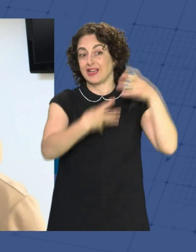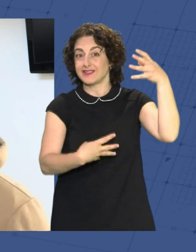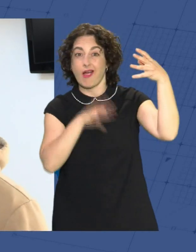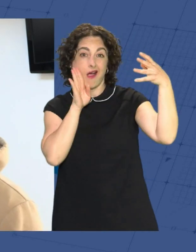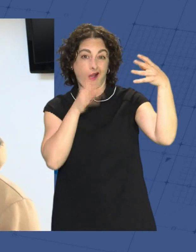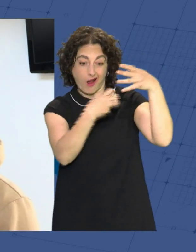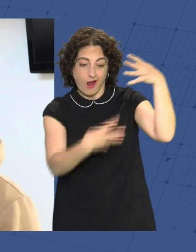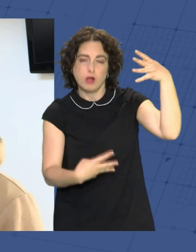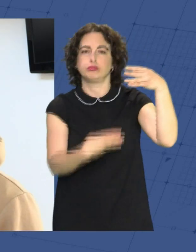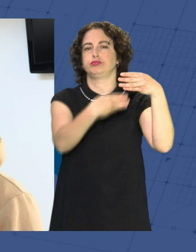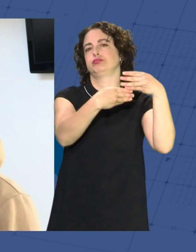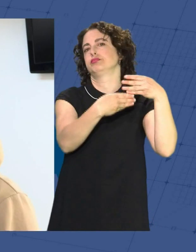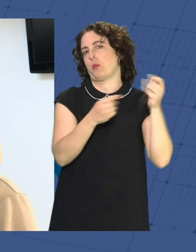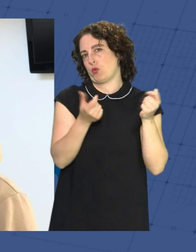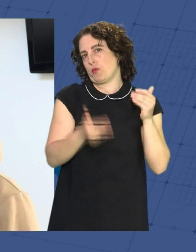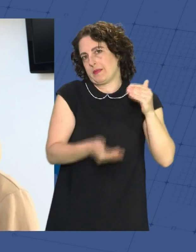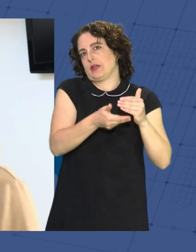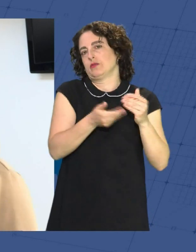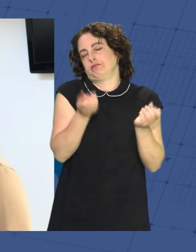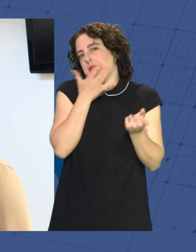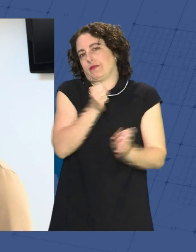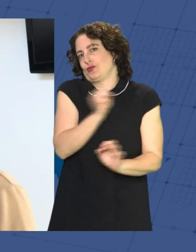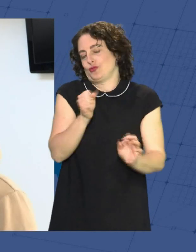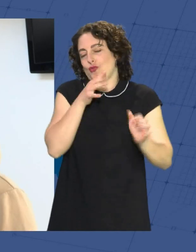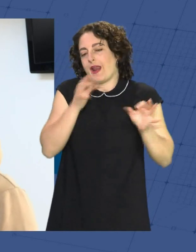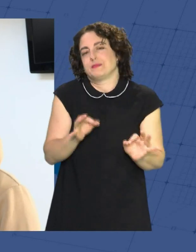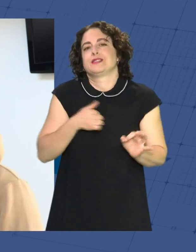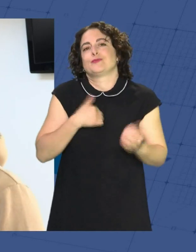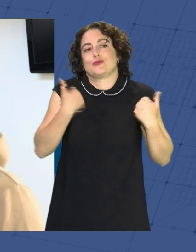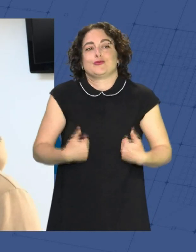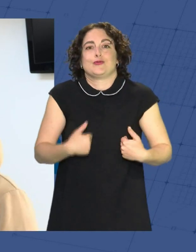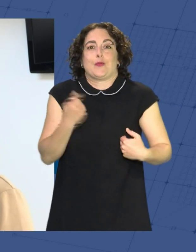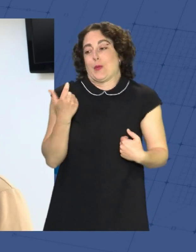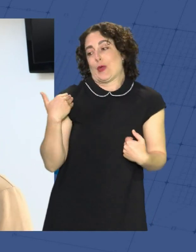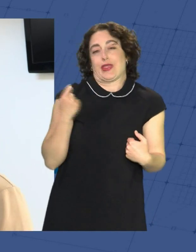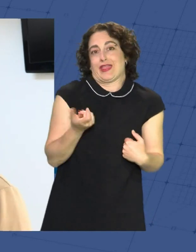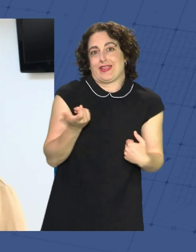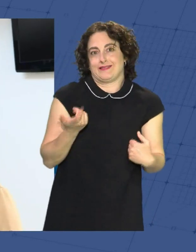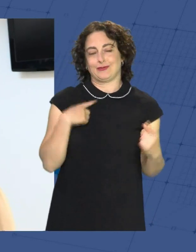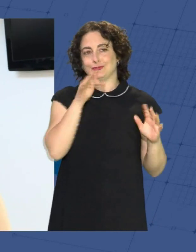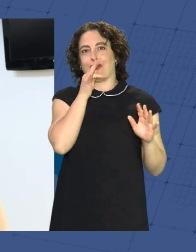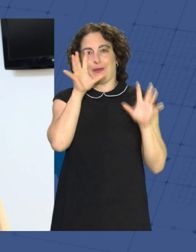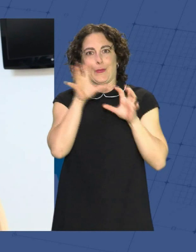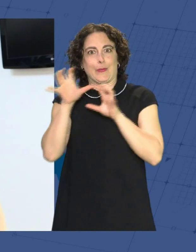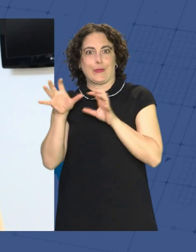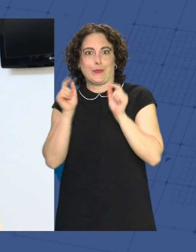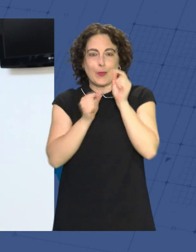lista de espera y algo, pues, estupendo. Yo ahora mismo, como llevo muy poquito tiempo, todavía estoy aprendiendo y cogiendo rodaje para ver los